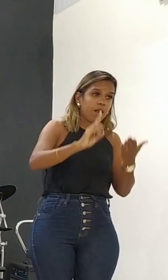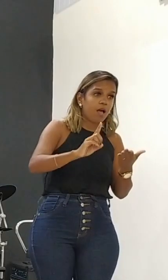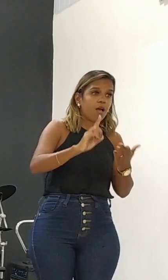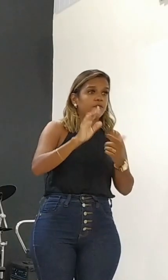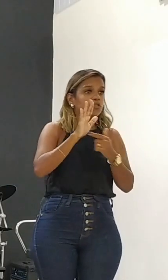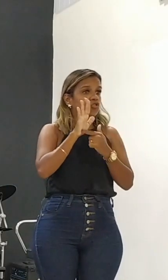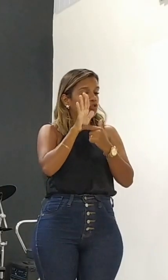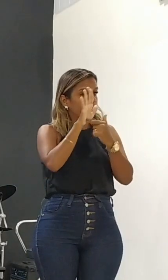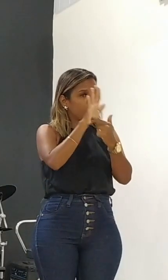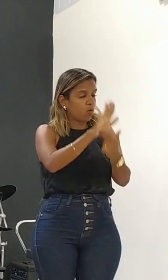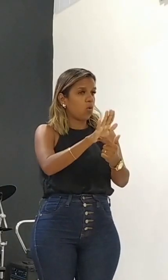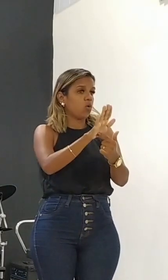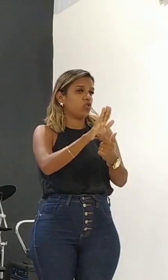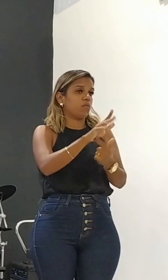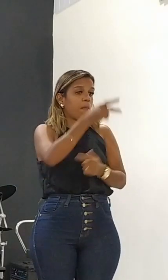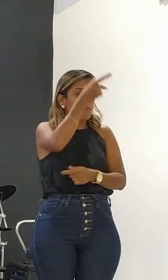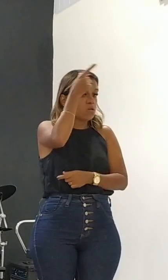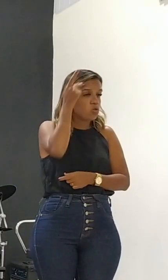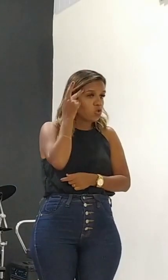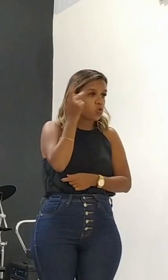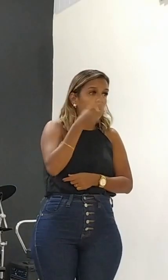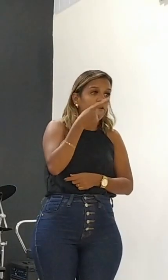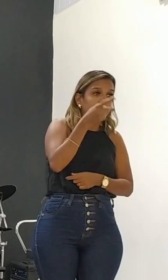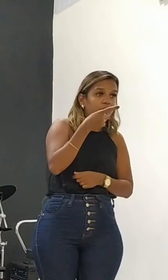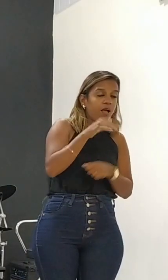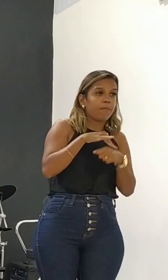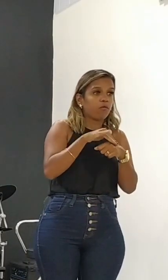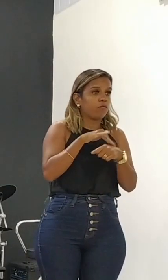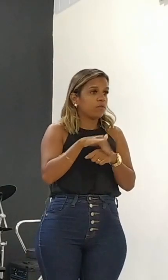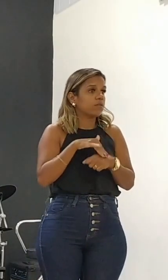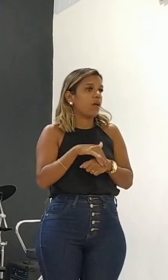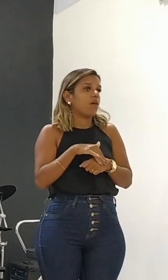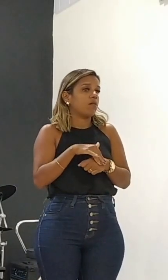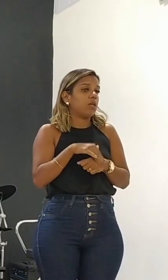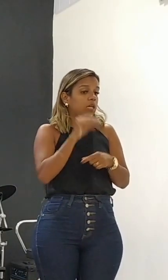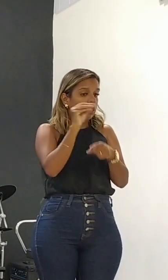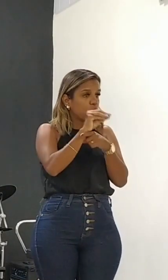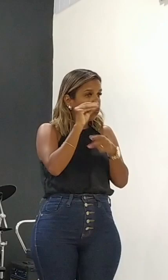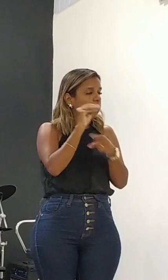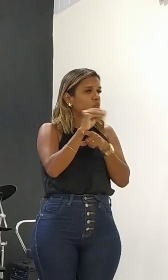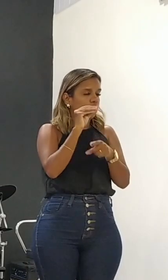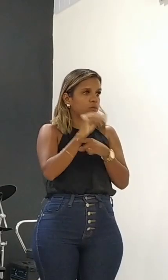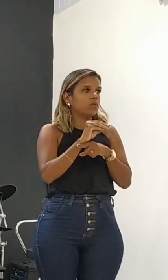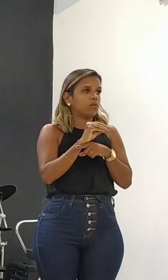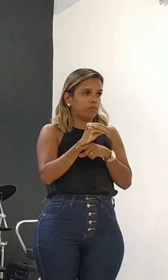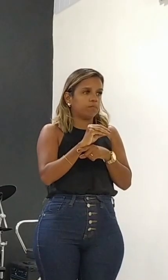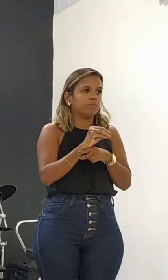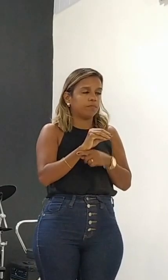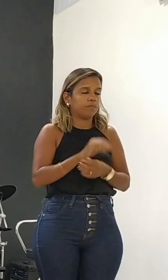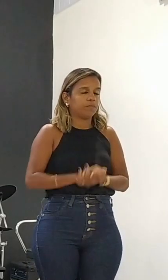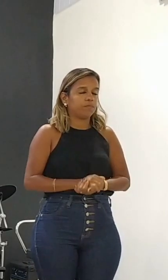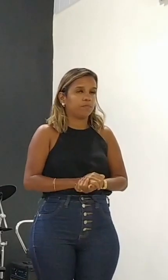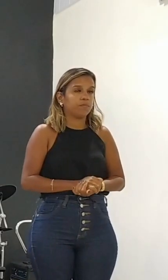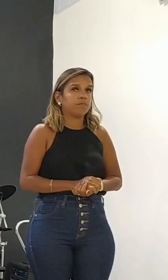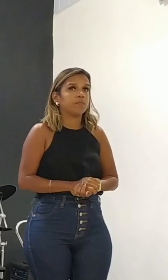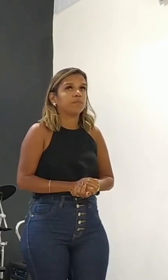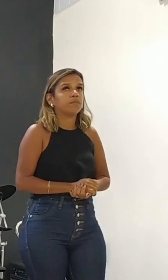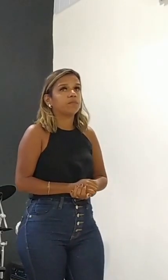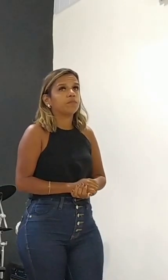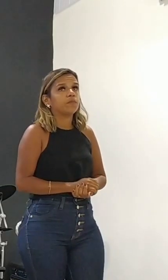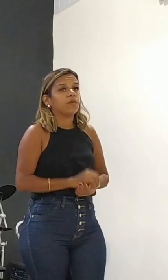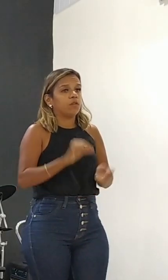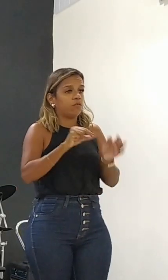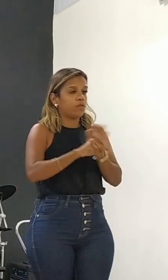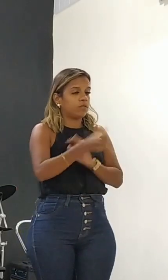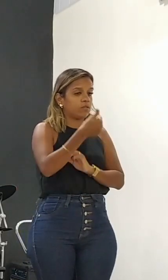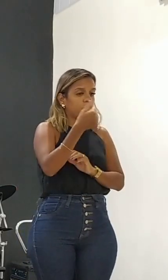para poder ir na tua casa para falar contigo. Deus, Ele cuida de nós. Aleluia. E aí no 13 diz: pelo